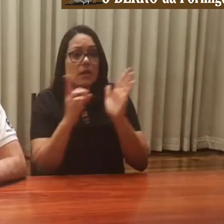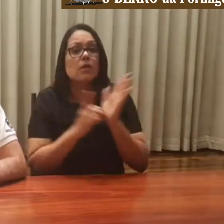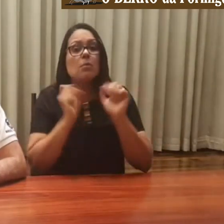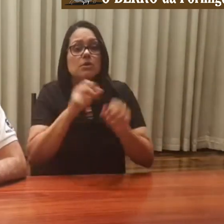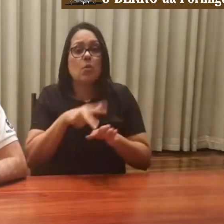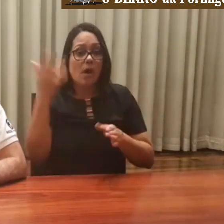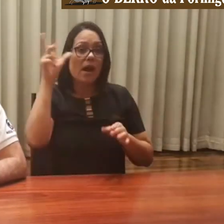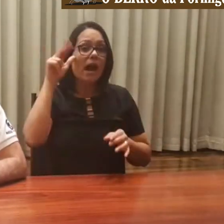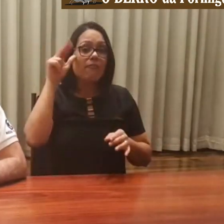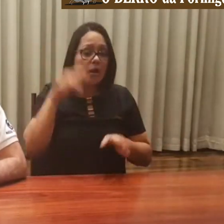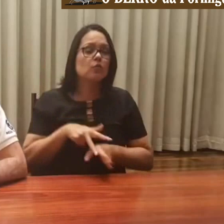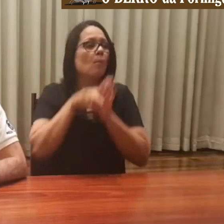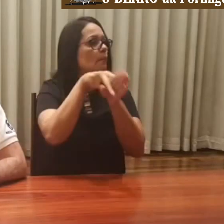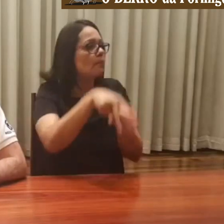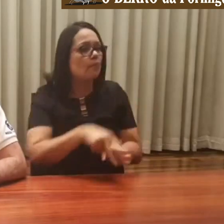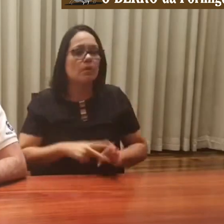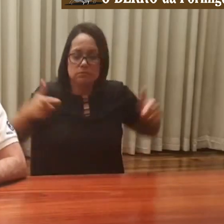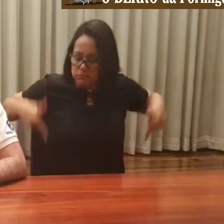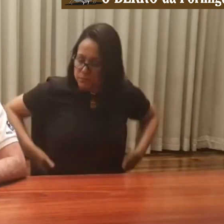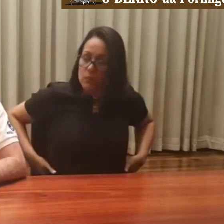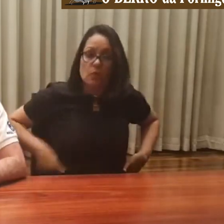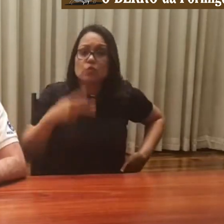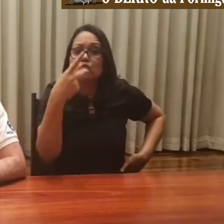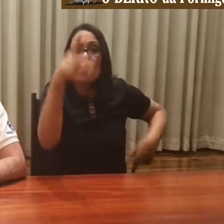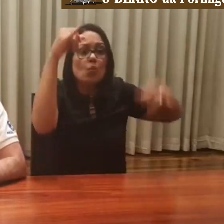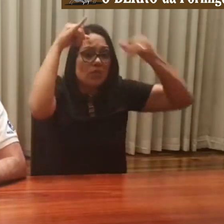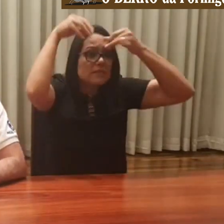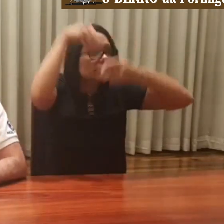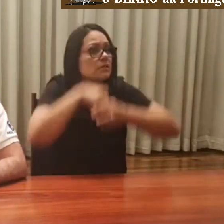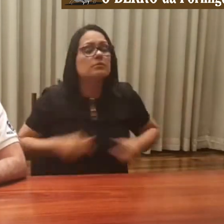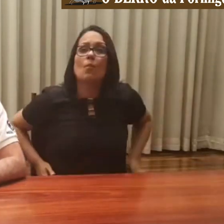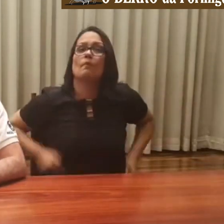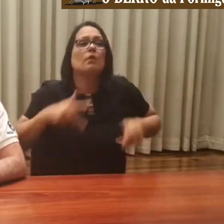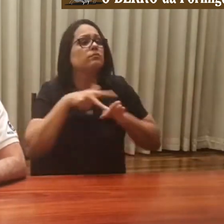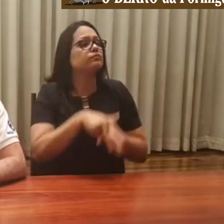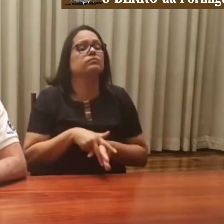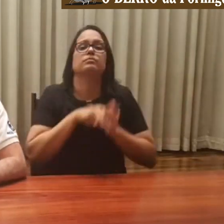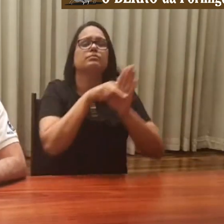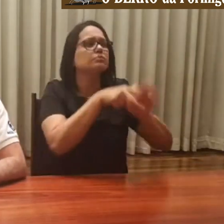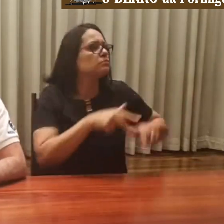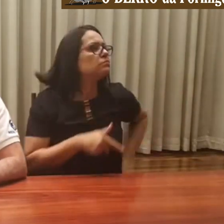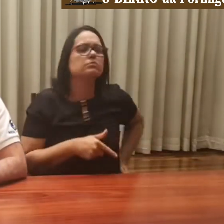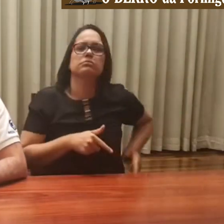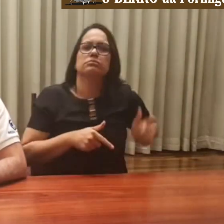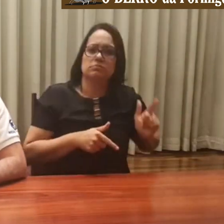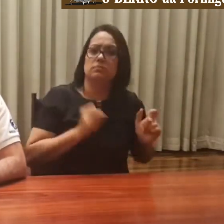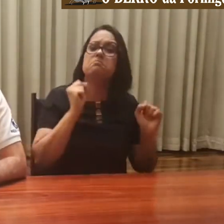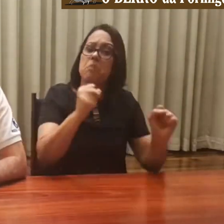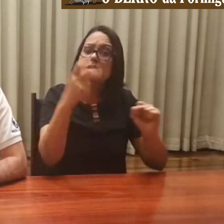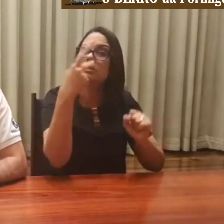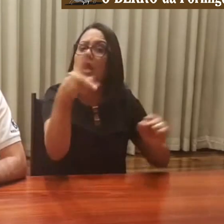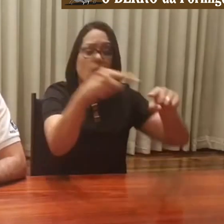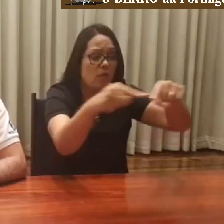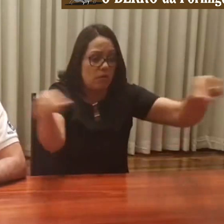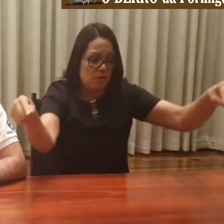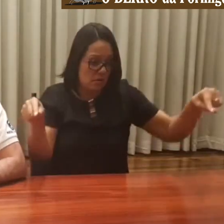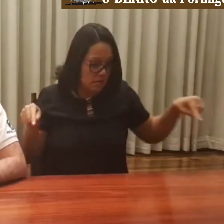cavalo aí, o teu jegue, tá? E andar na fazenda toda armado. Então aquele perímetro da tua fazenda pertence a